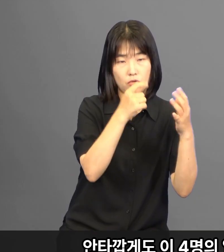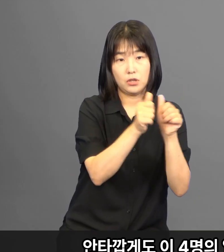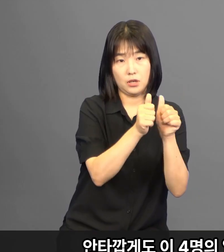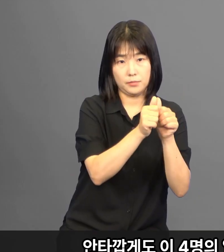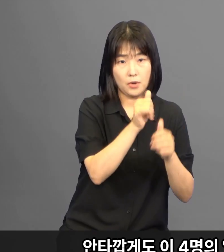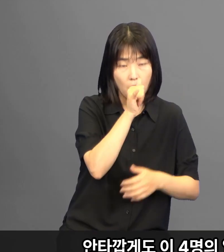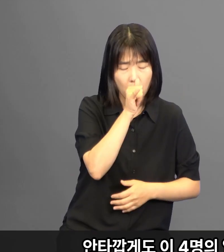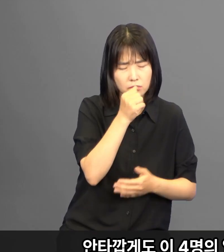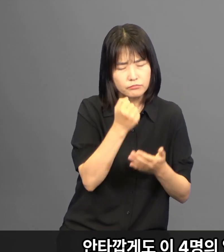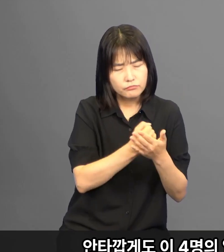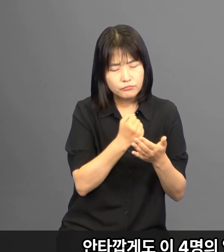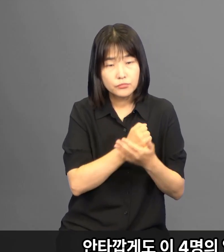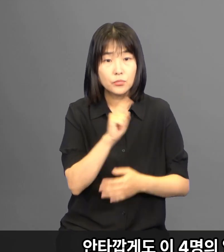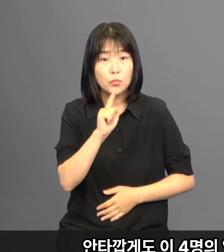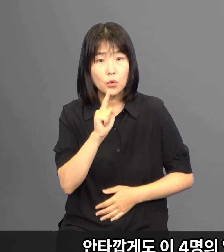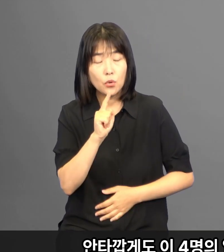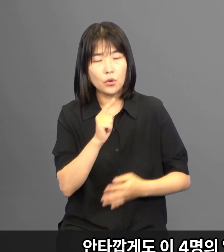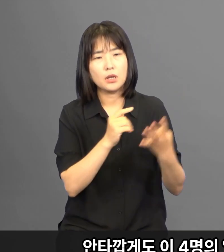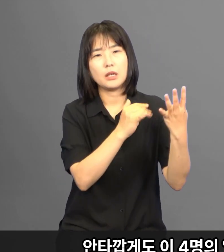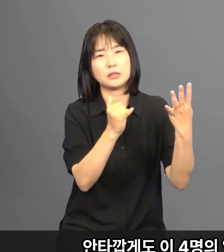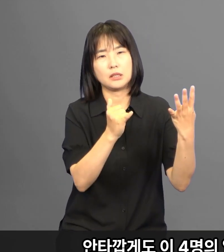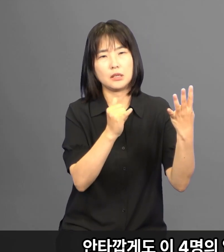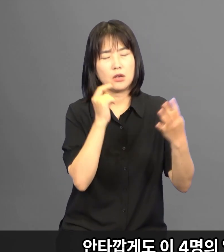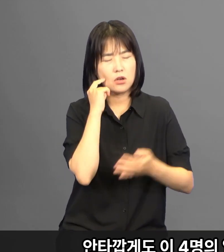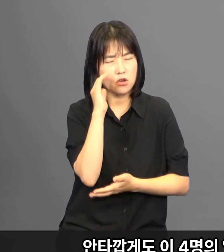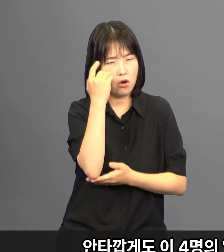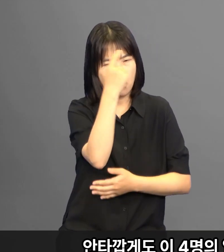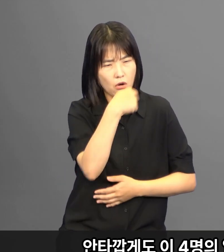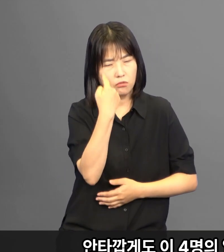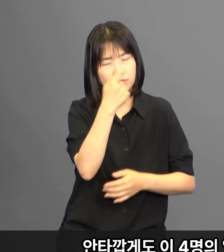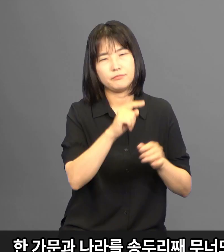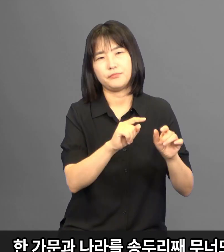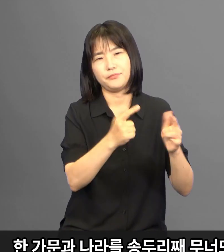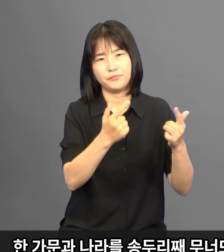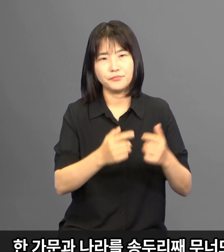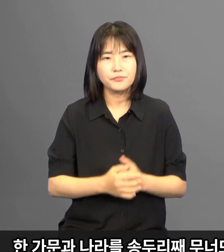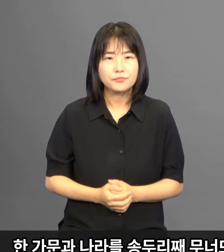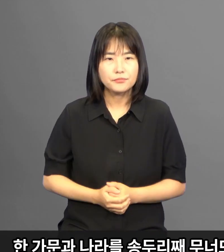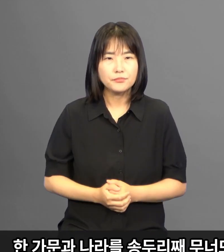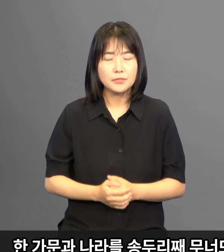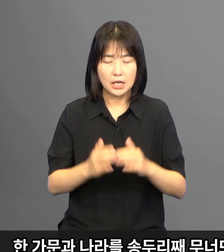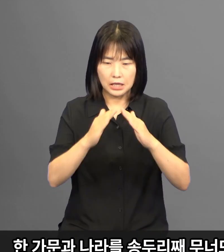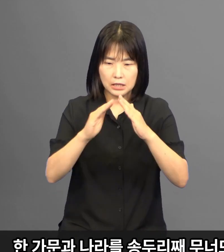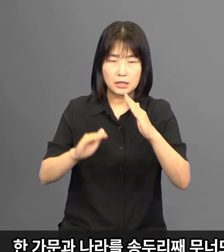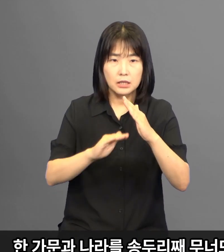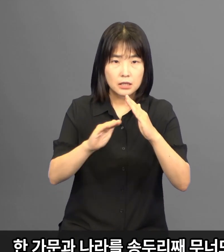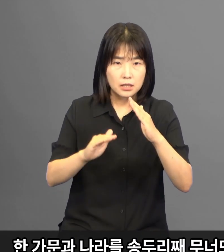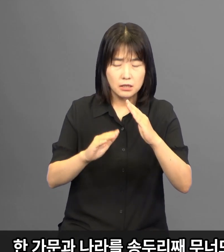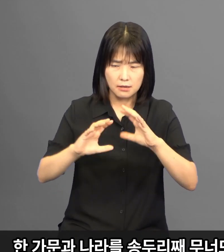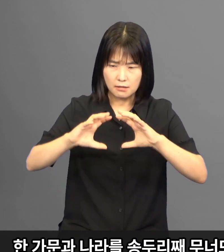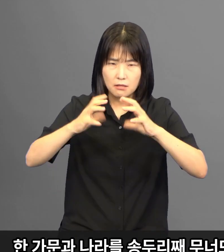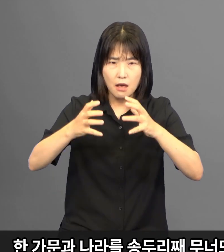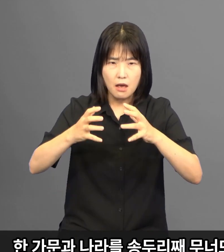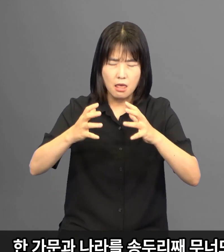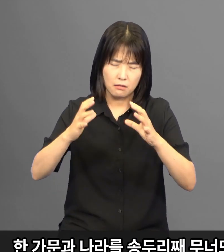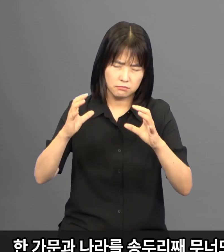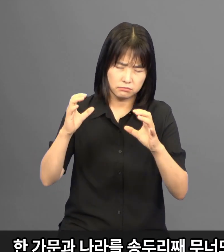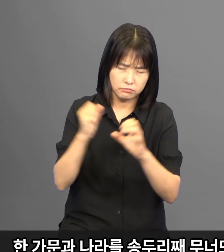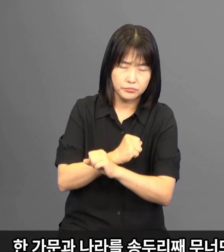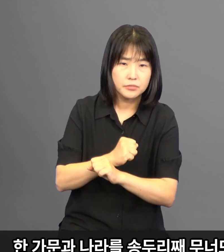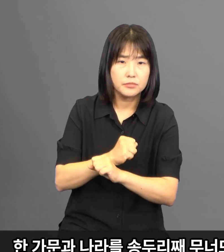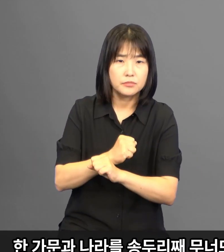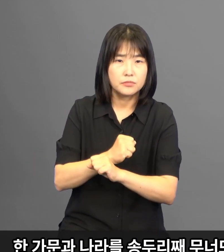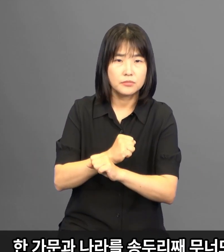근데 안타깝게도 이 4명의 얼굴은 영광의 얼굴이 아니라 한 가문과 나라를 송두리째